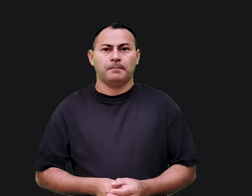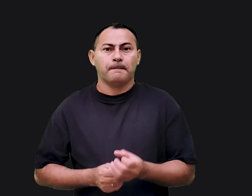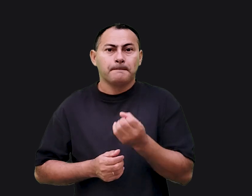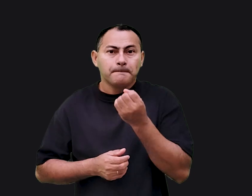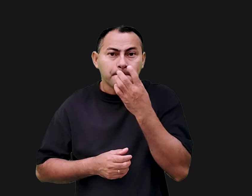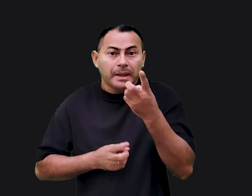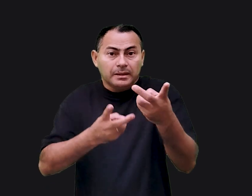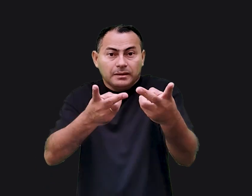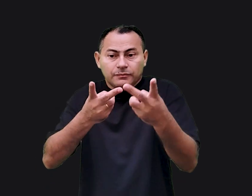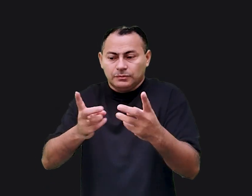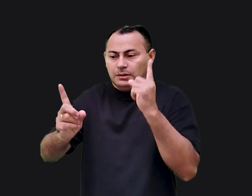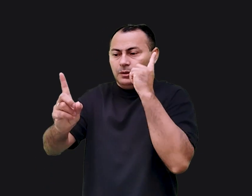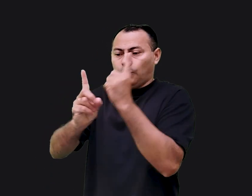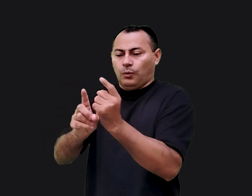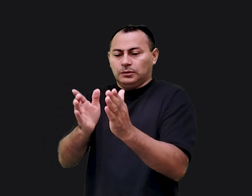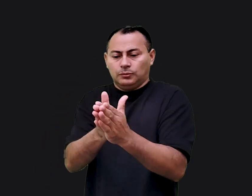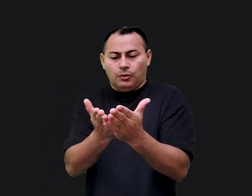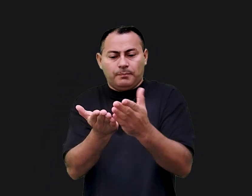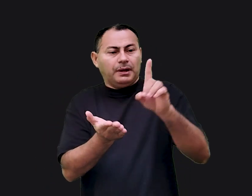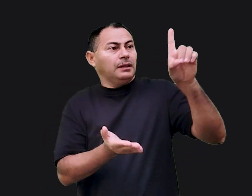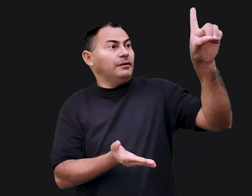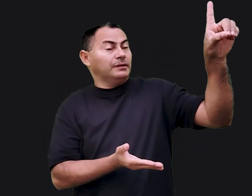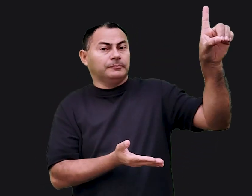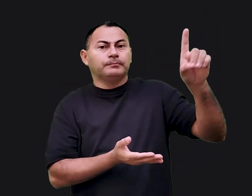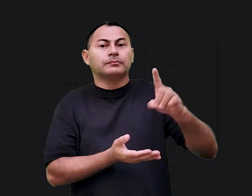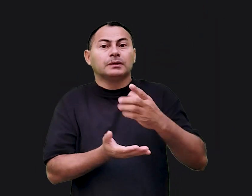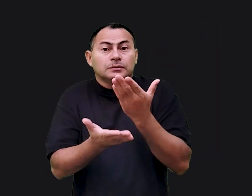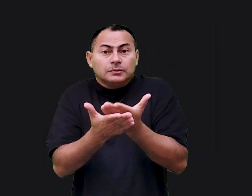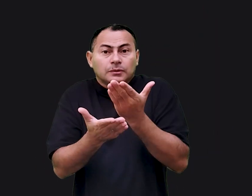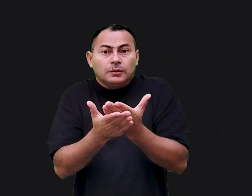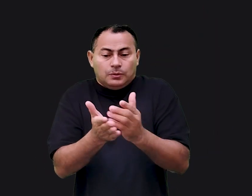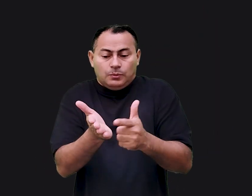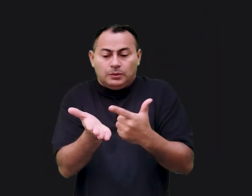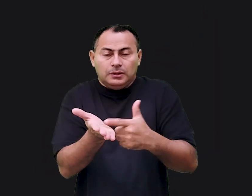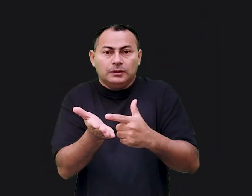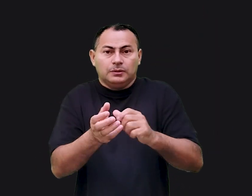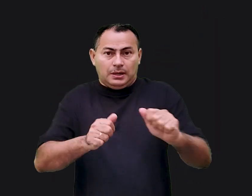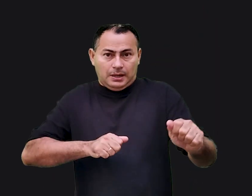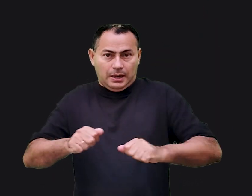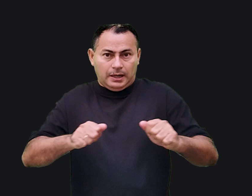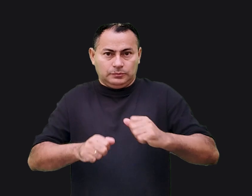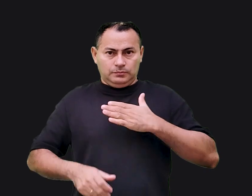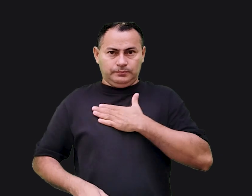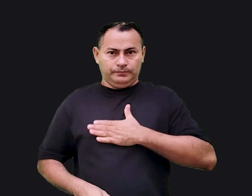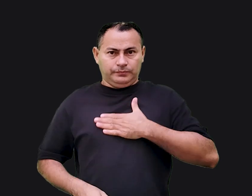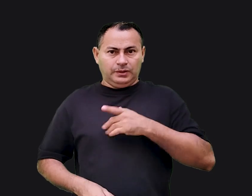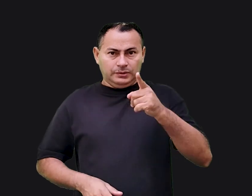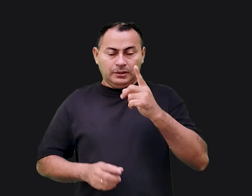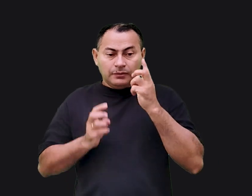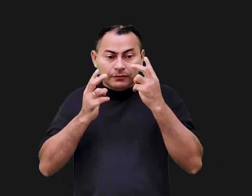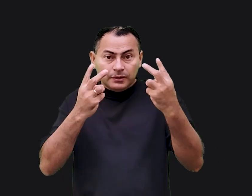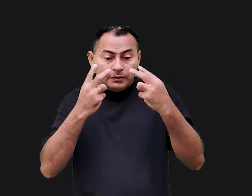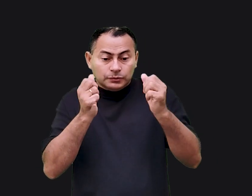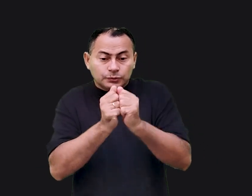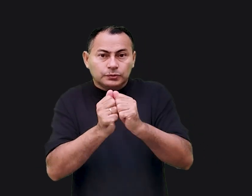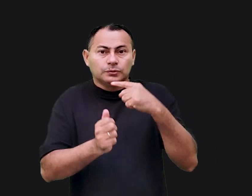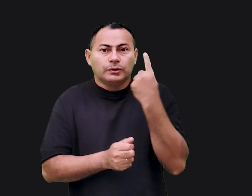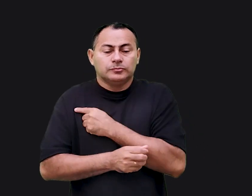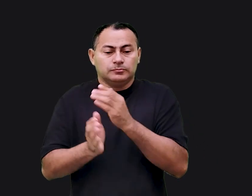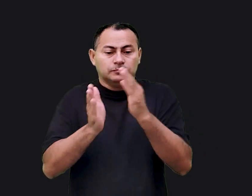seja muito bem-vindo ao encontro com a palavra Estamos estudando o livro de Atos e gostaria que você acompanhasse conosco mais uma parte de